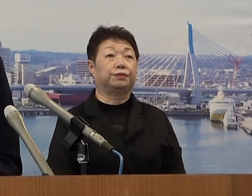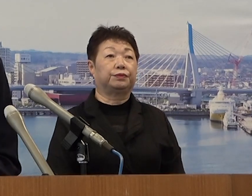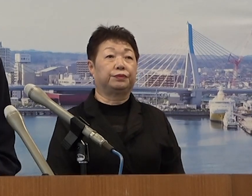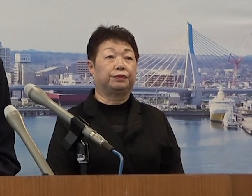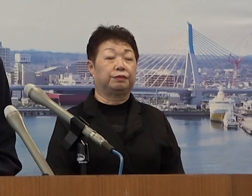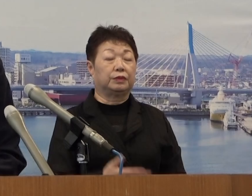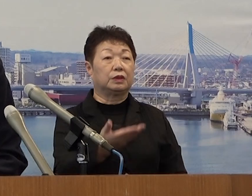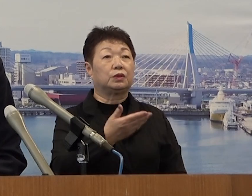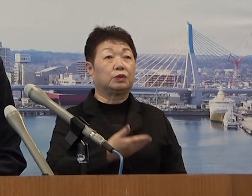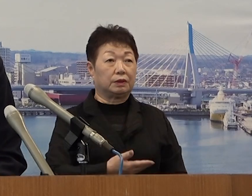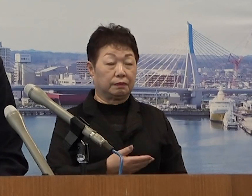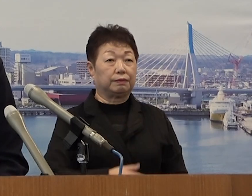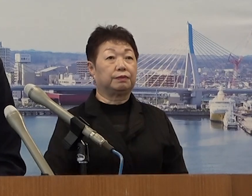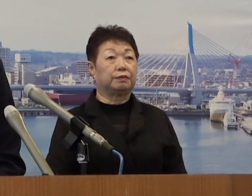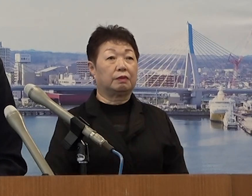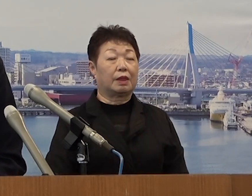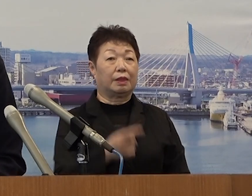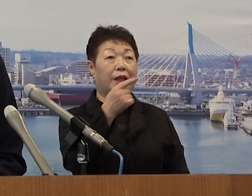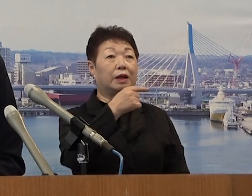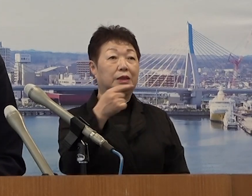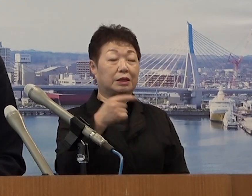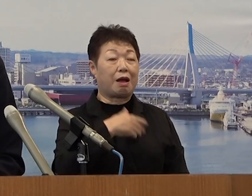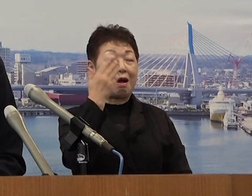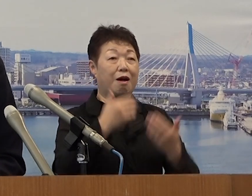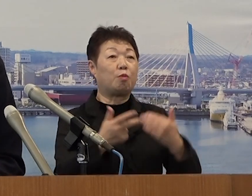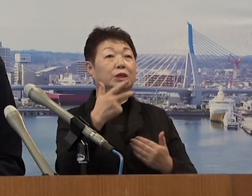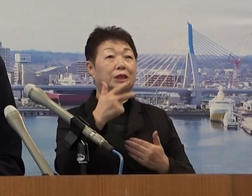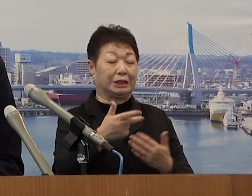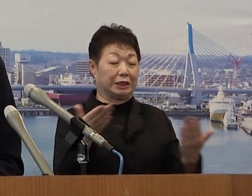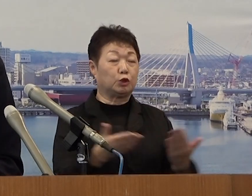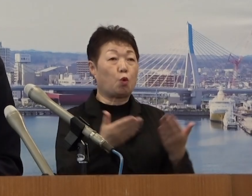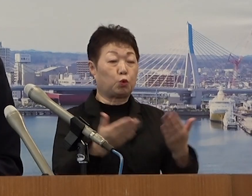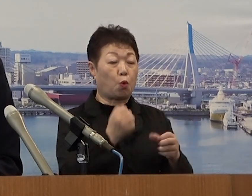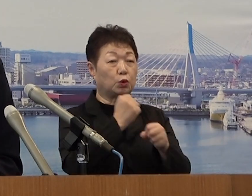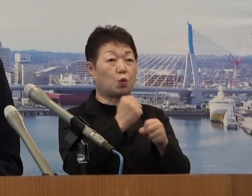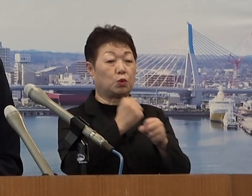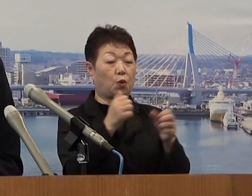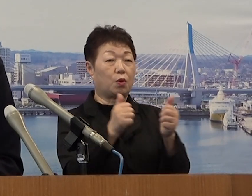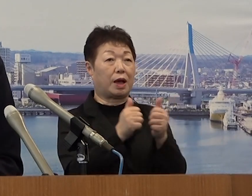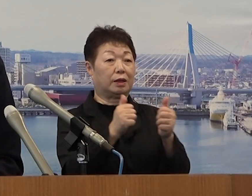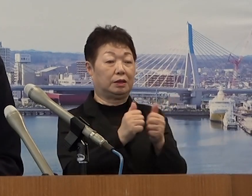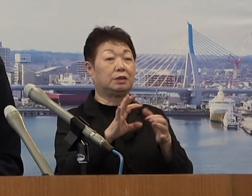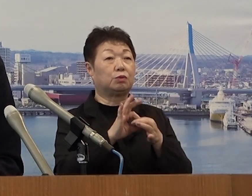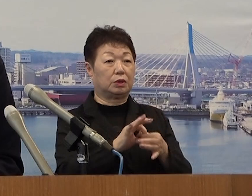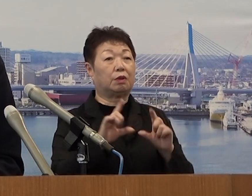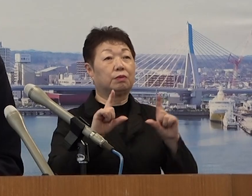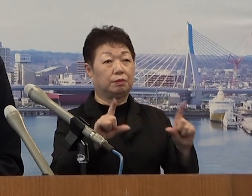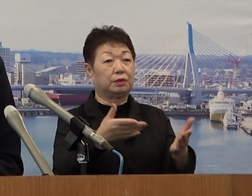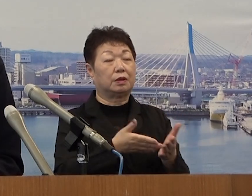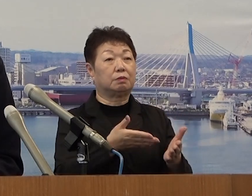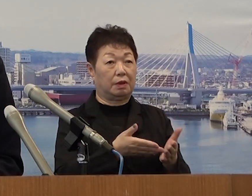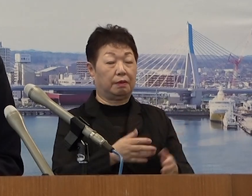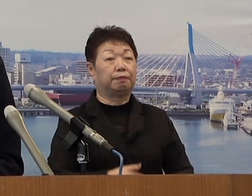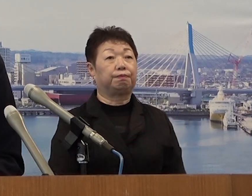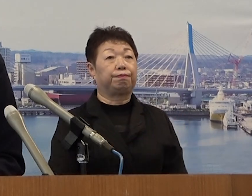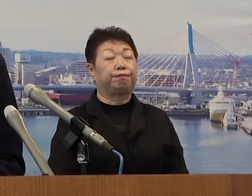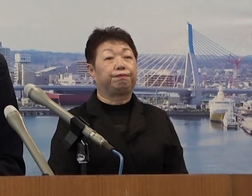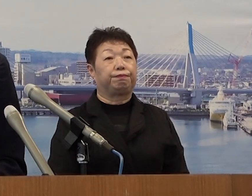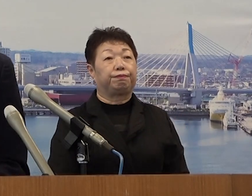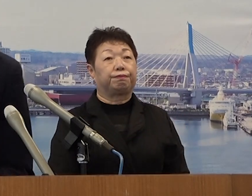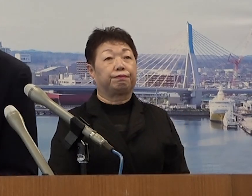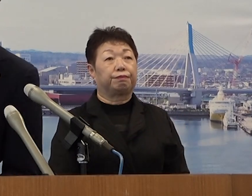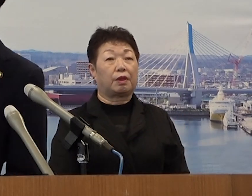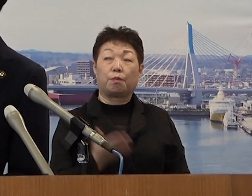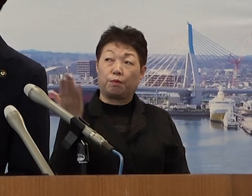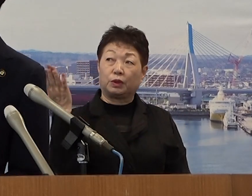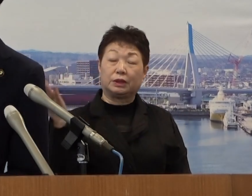続きまして、次に第1回青森市仕事創造会議の開催についてご説明をいたします。